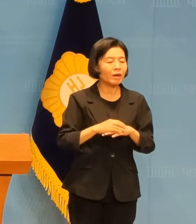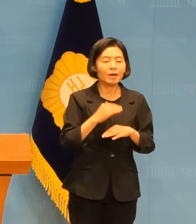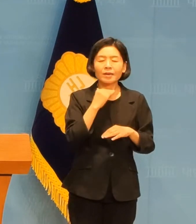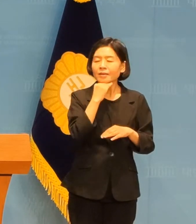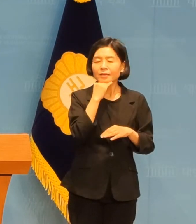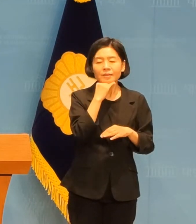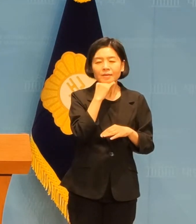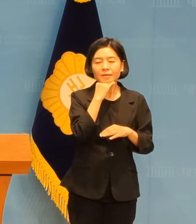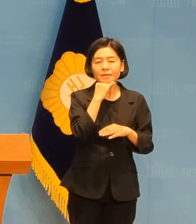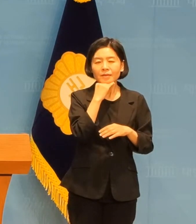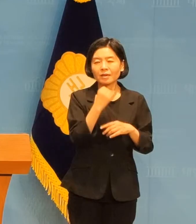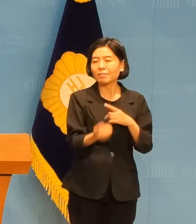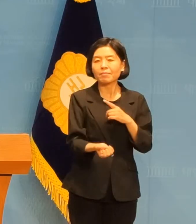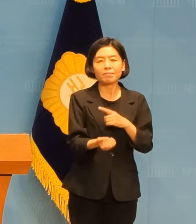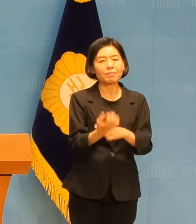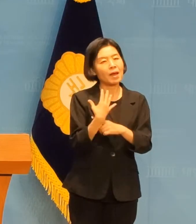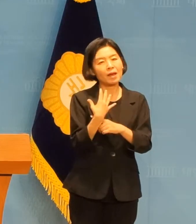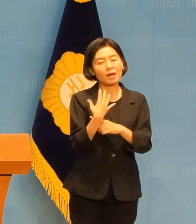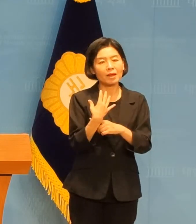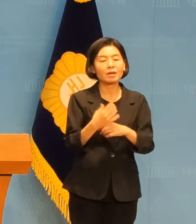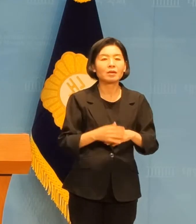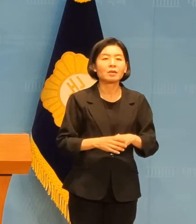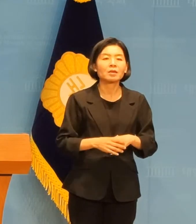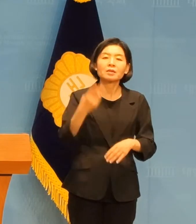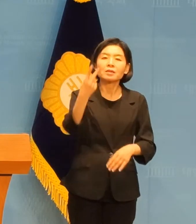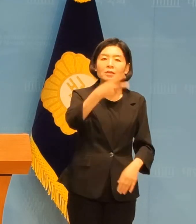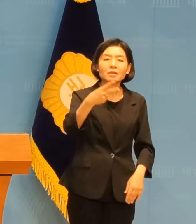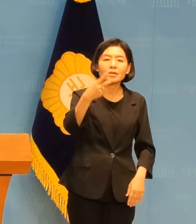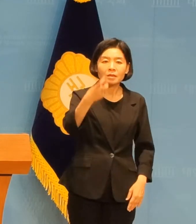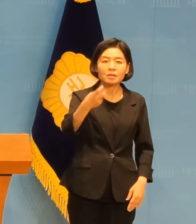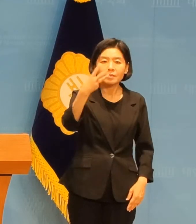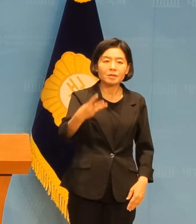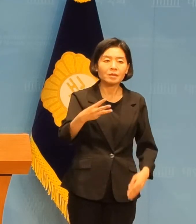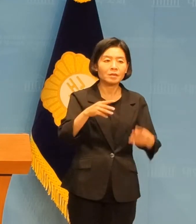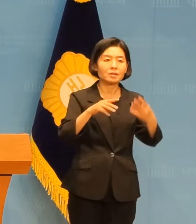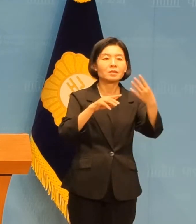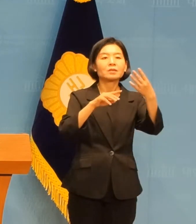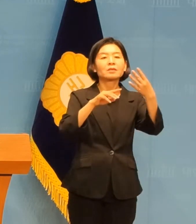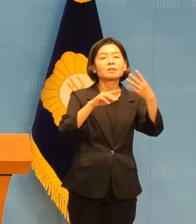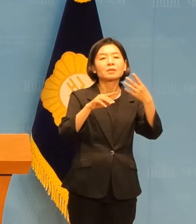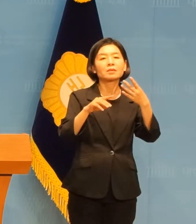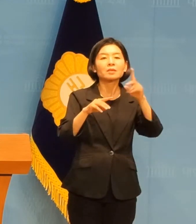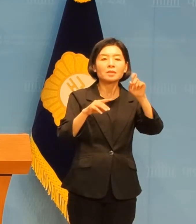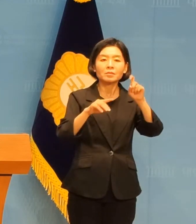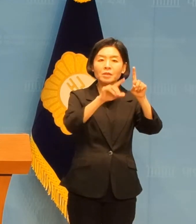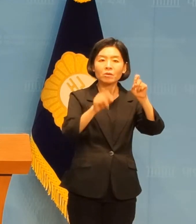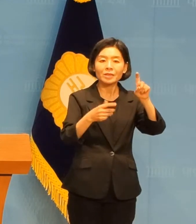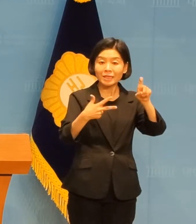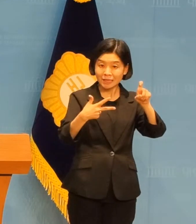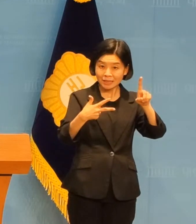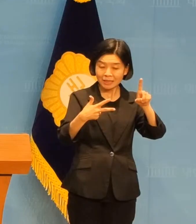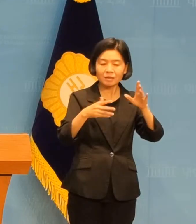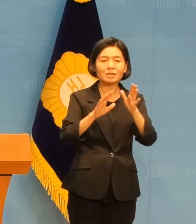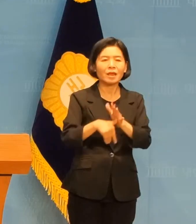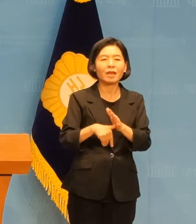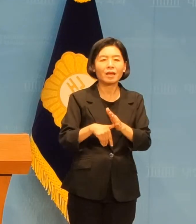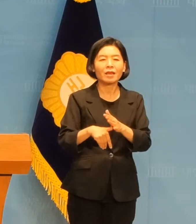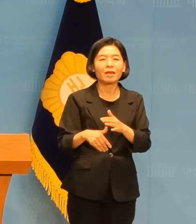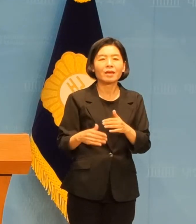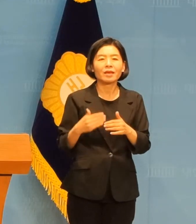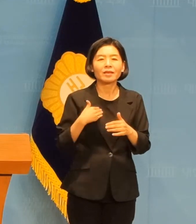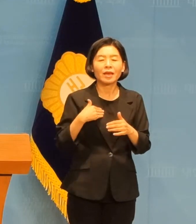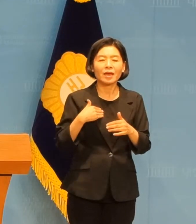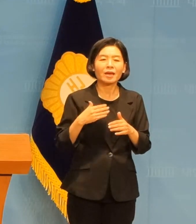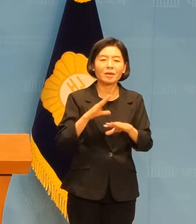수가 없는 그런 상황에 2023년 11월 7일에 방통위 위원